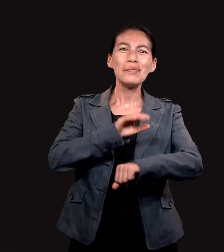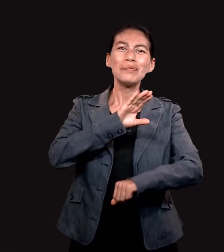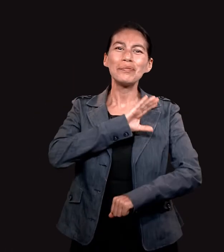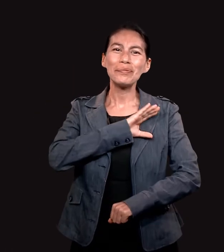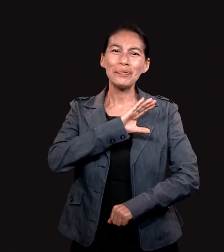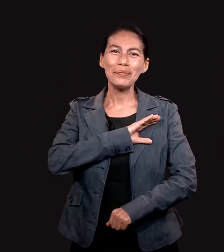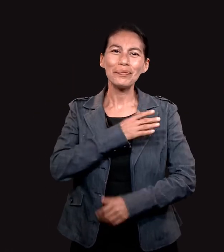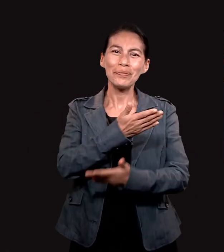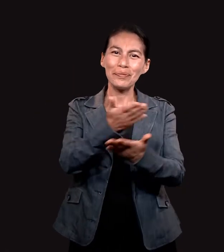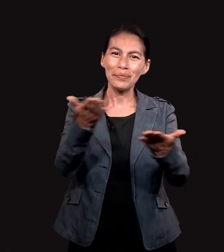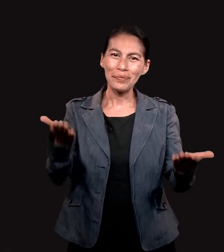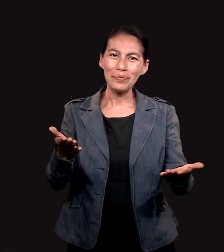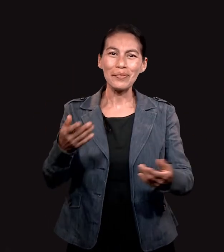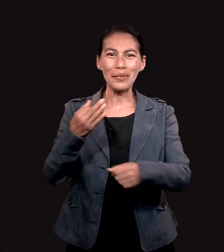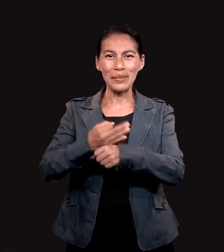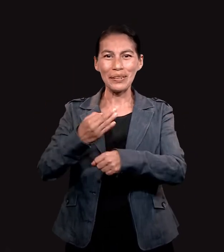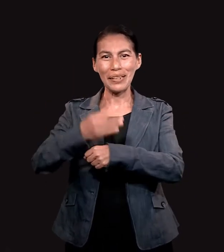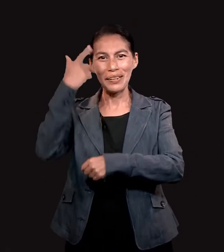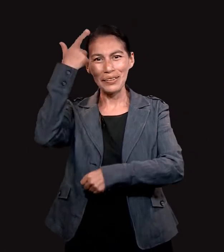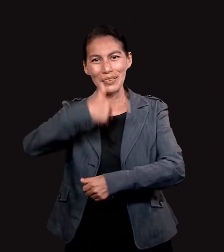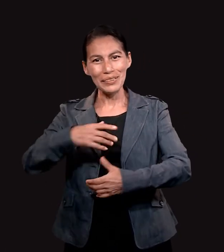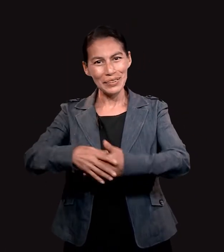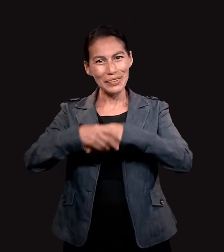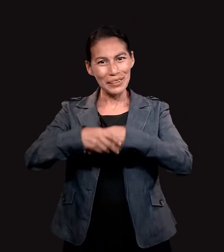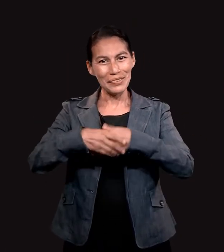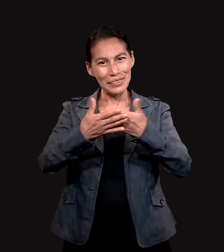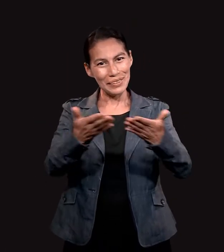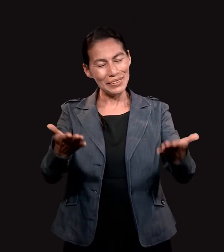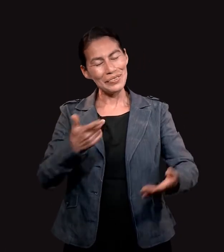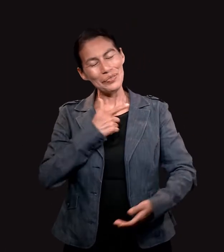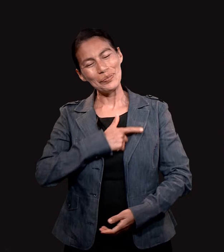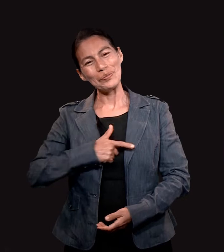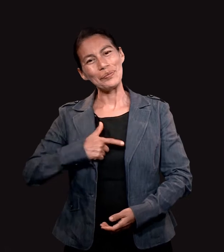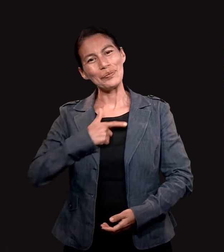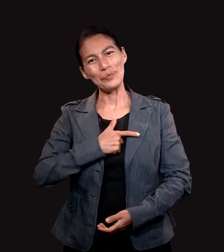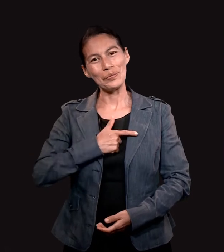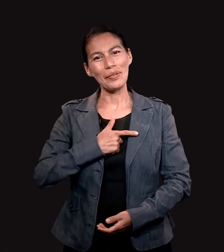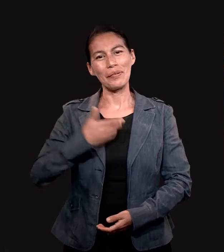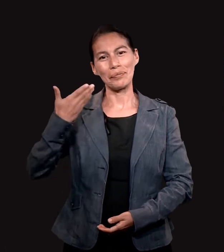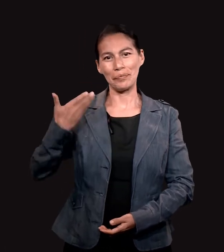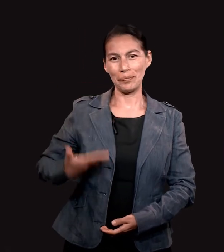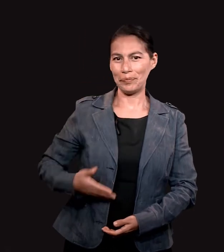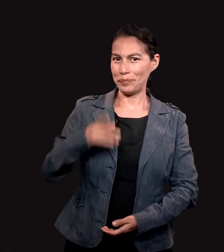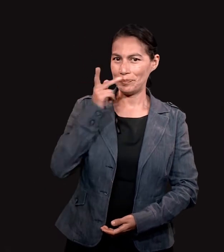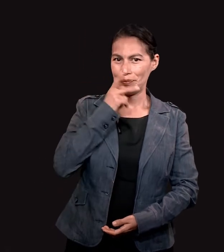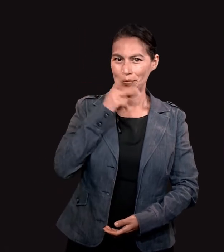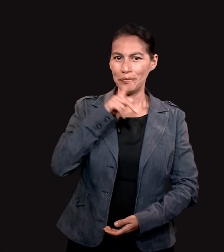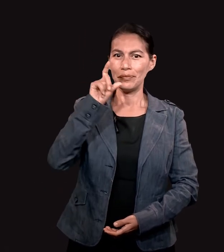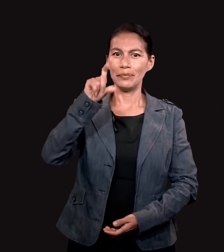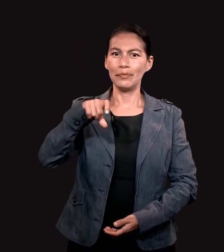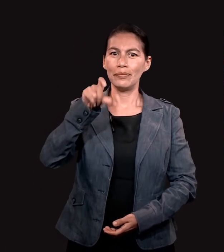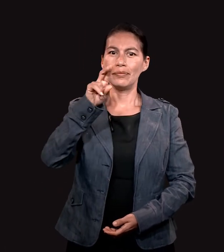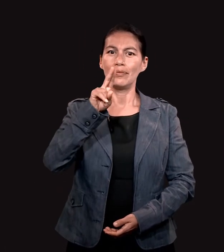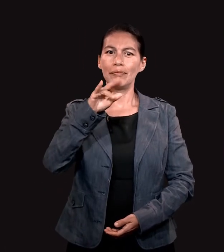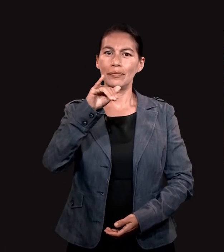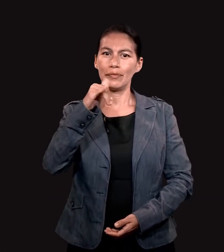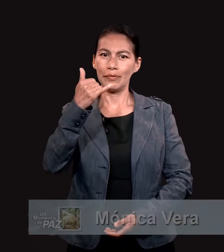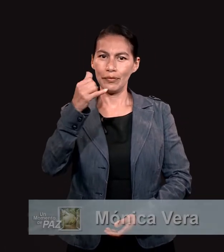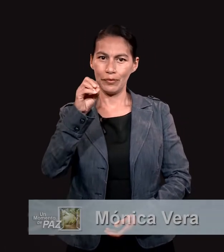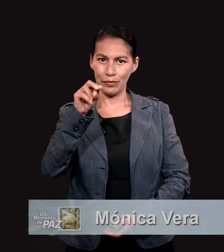¿Qué tal, queridos amigos? Qué gusto saludarles esta noche. El Pastor Quillono, un saludo virtual a todos